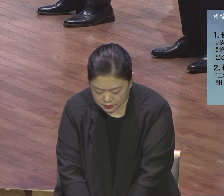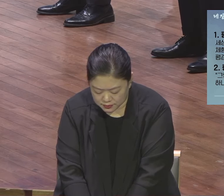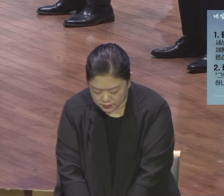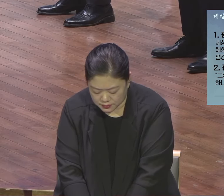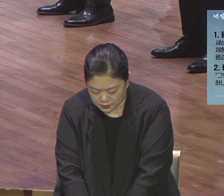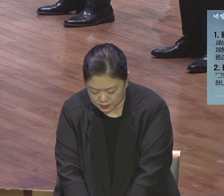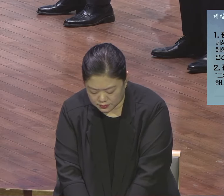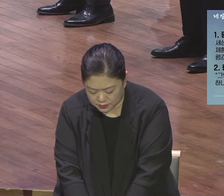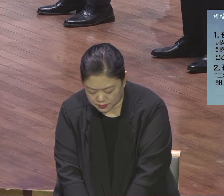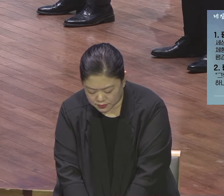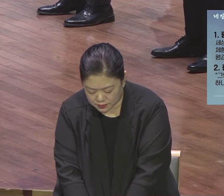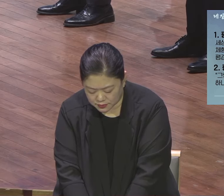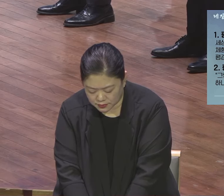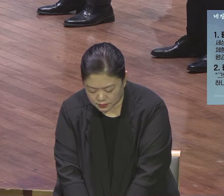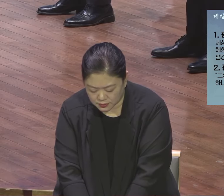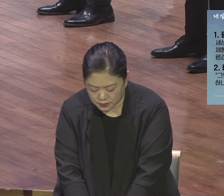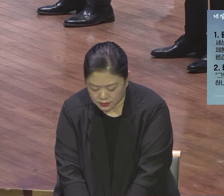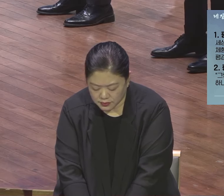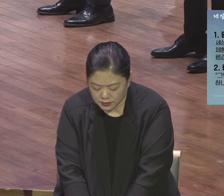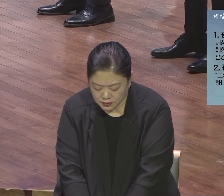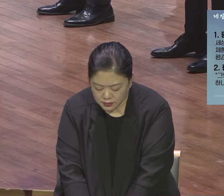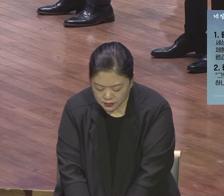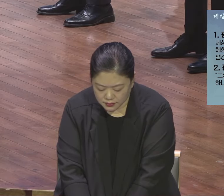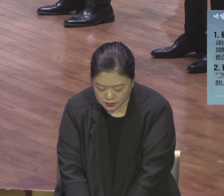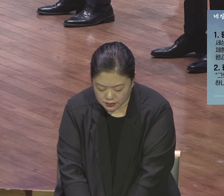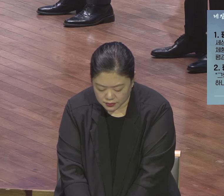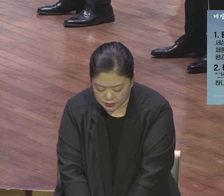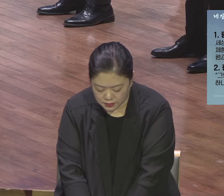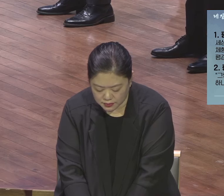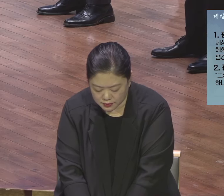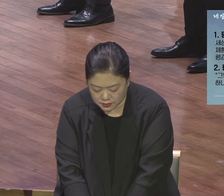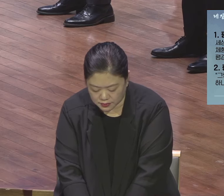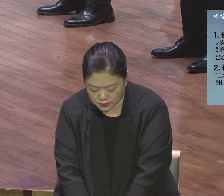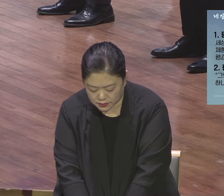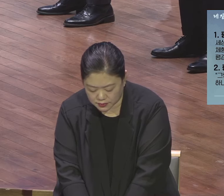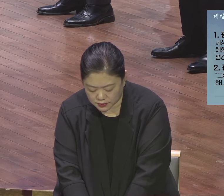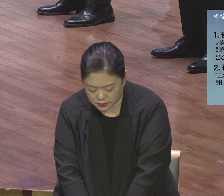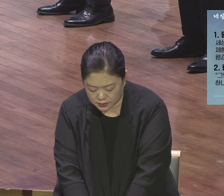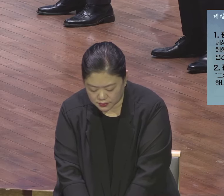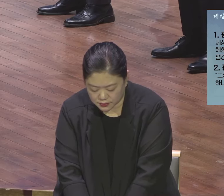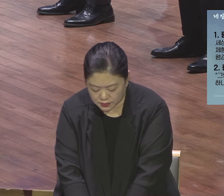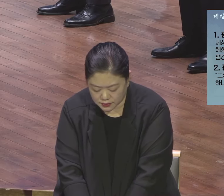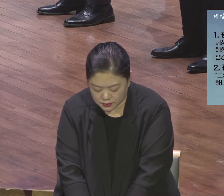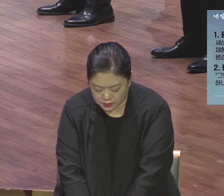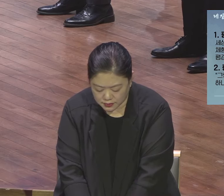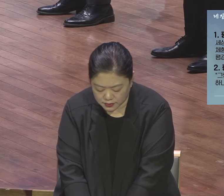지내며 성도하는 가정, 성도하는 교회 되게 하여 주시옵소서.